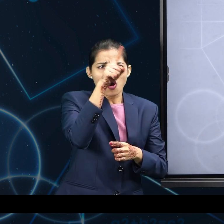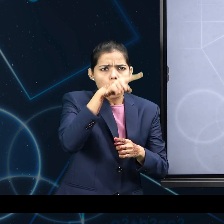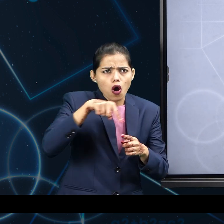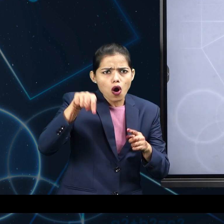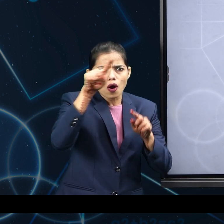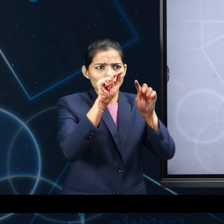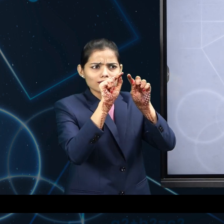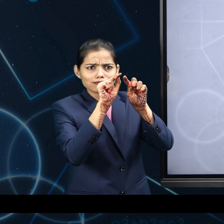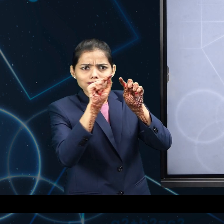त्रिज्य,